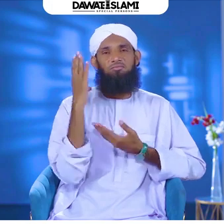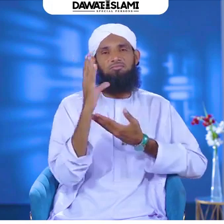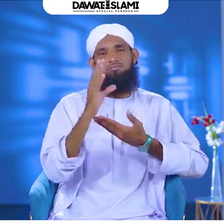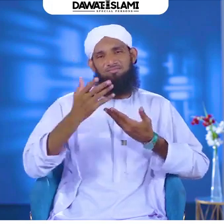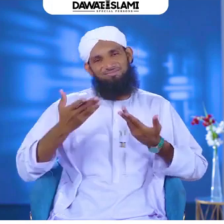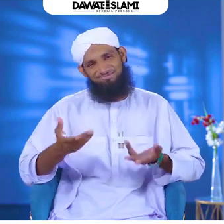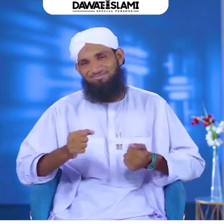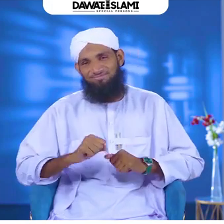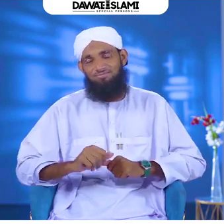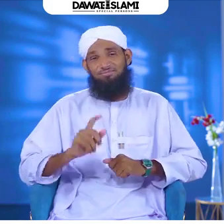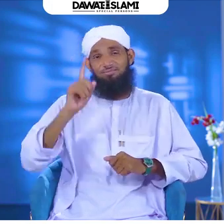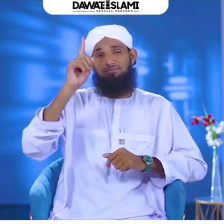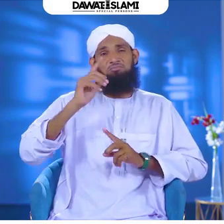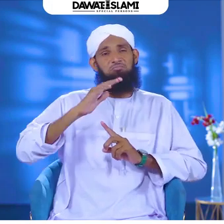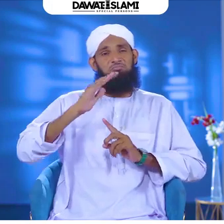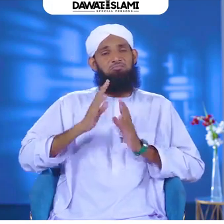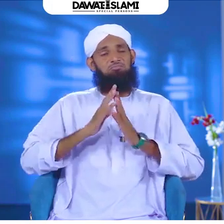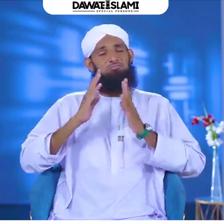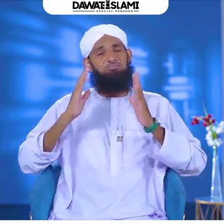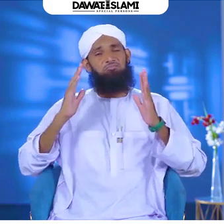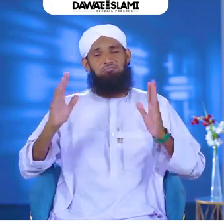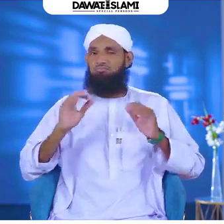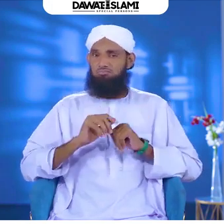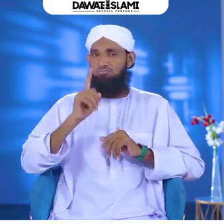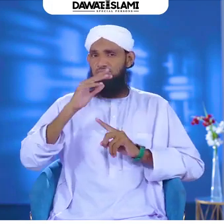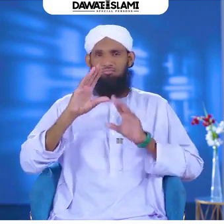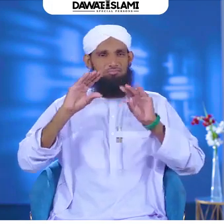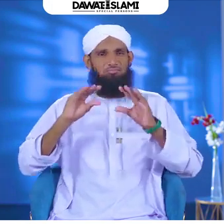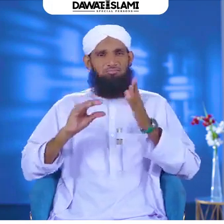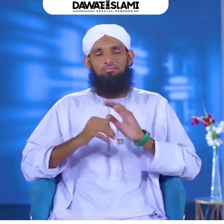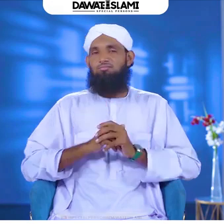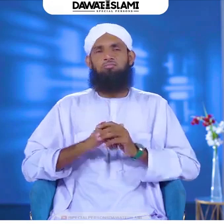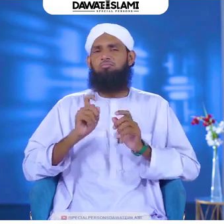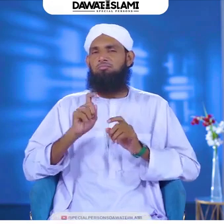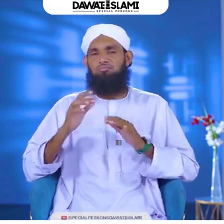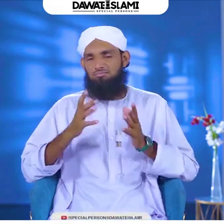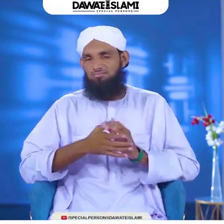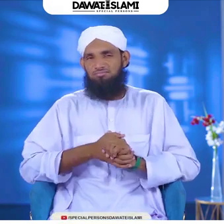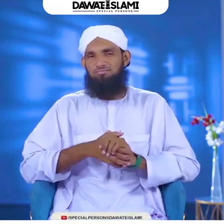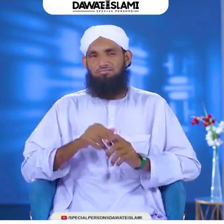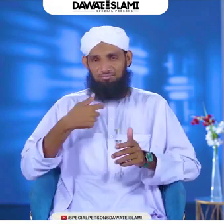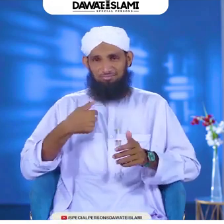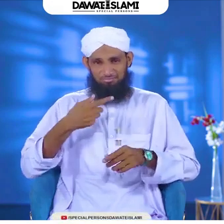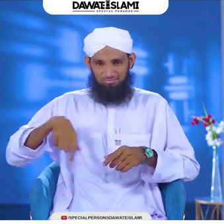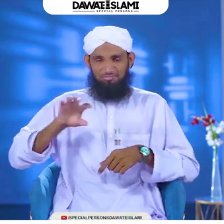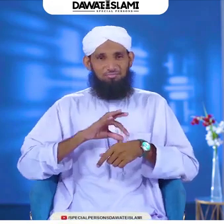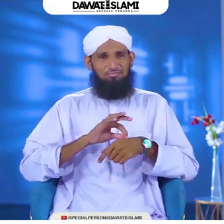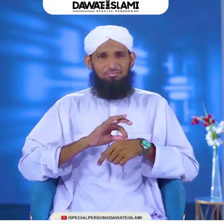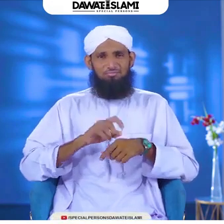کو اس کا ثواب پہنچے گا. اللہ پاک کے یہاں مطلب کوئی کمی نہیں ہے، کوئی کمزوری نہیں ہے. ہم کمزور بندے، ہمارے